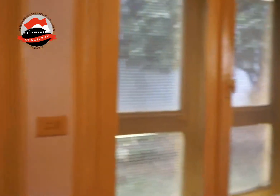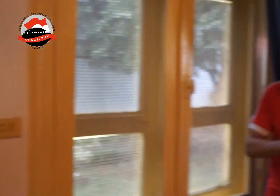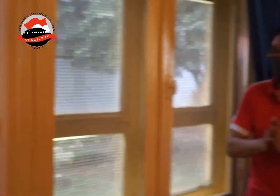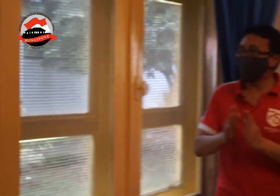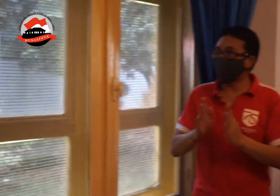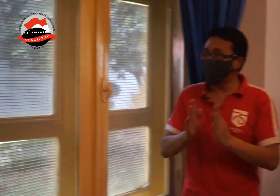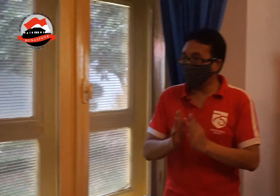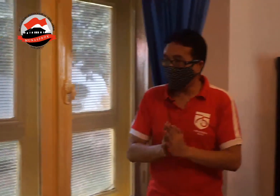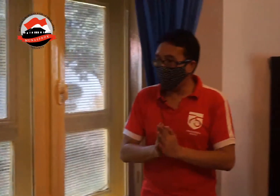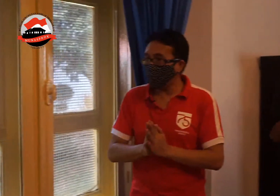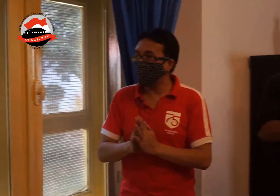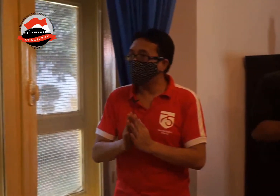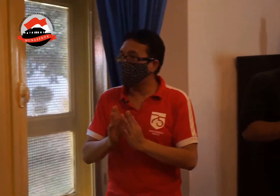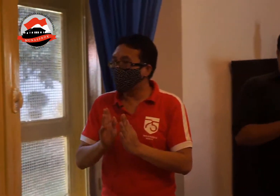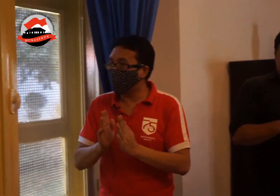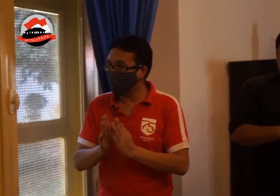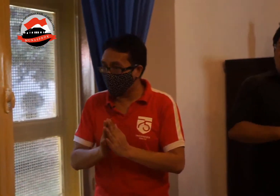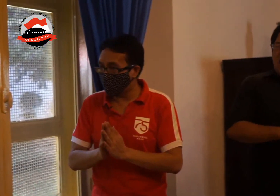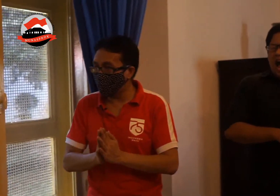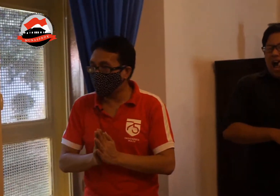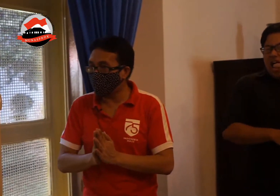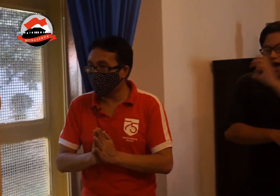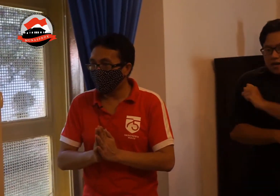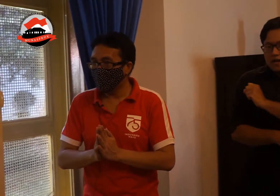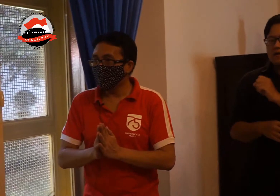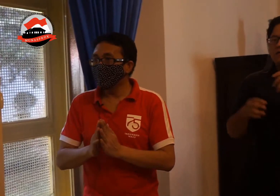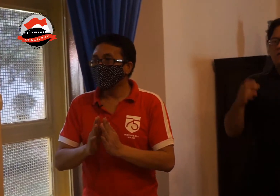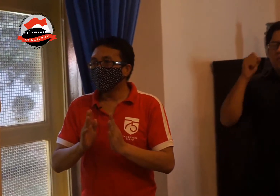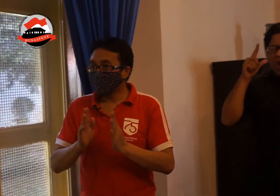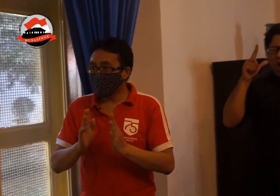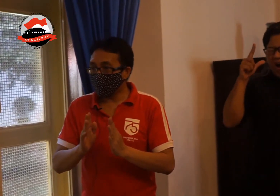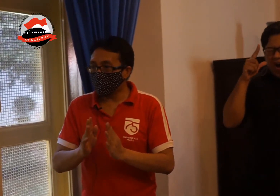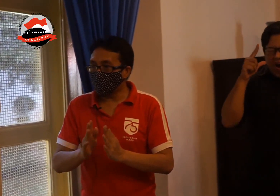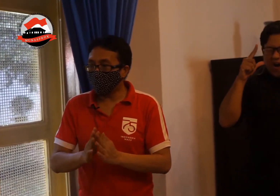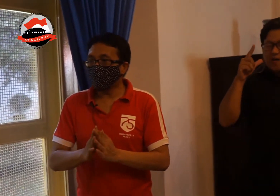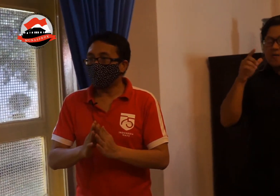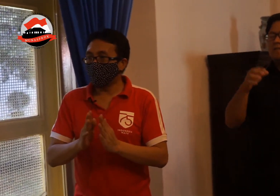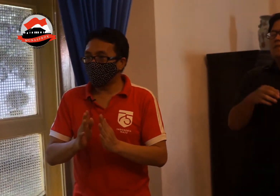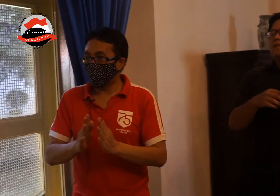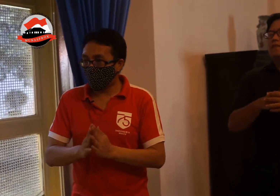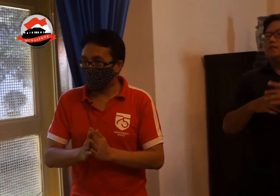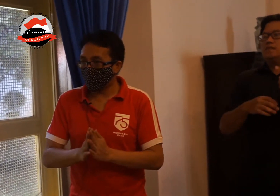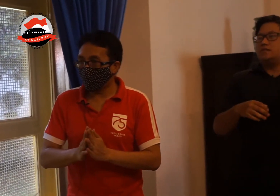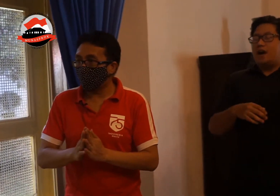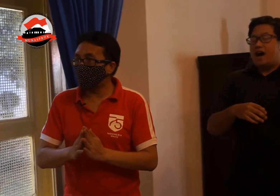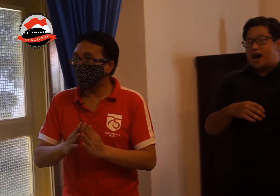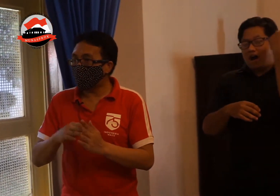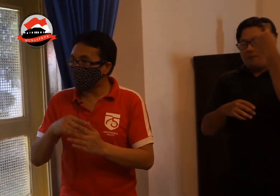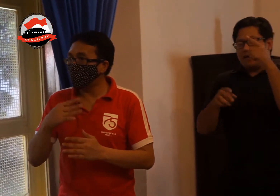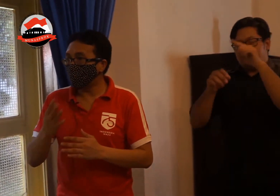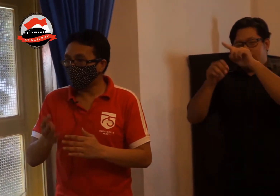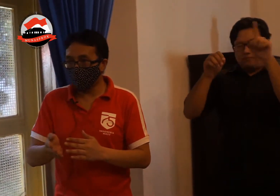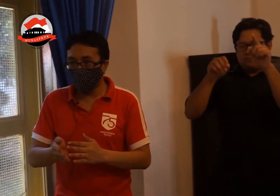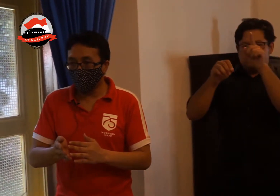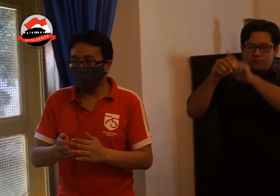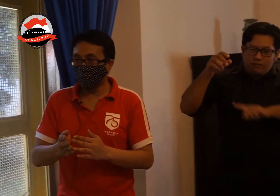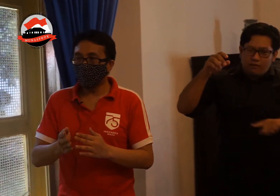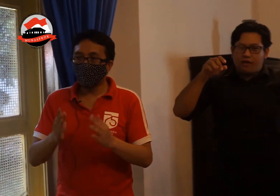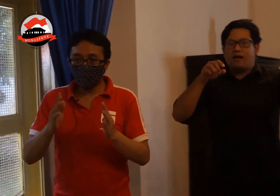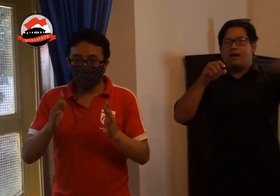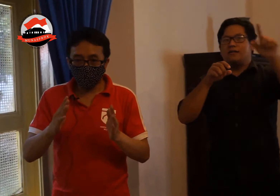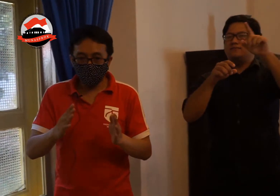begadang para tokoh pendiri bangsa Indonesia sampai larut malam, bahkan sampai